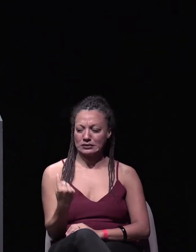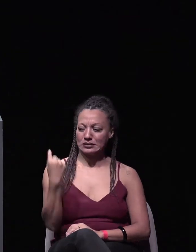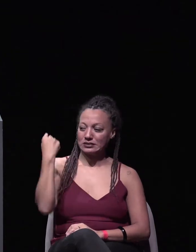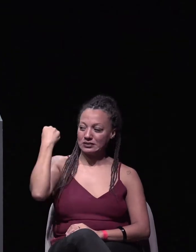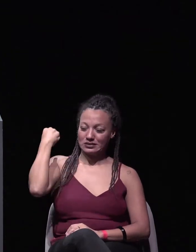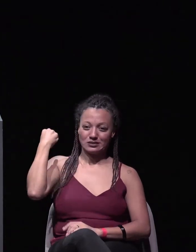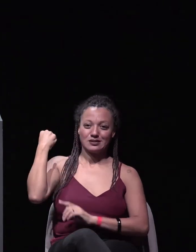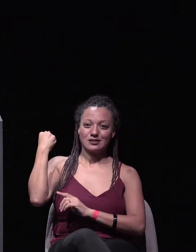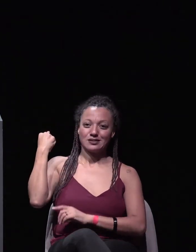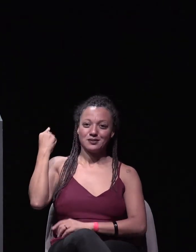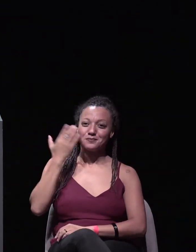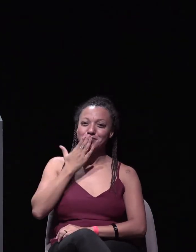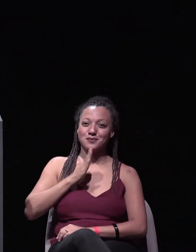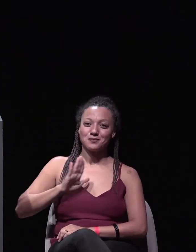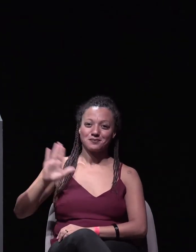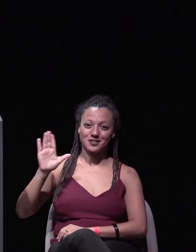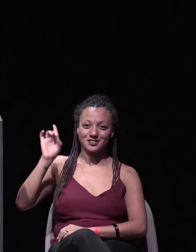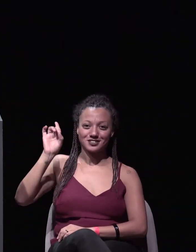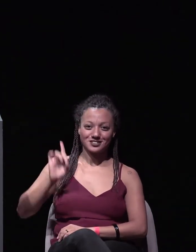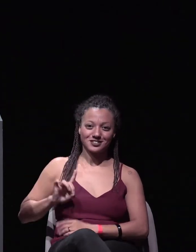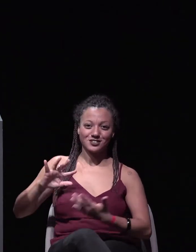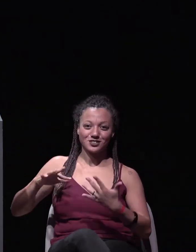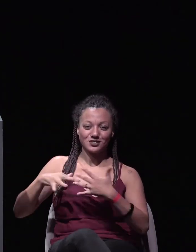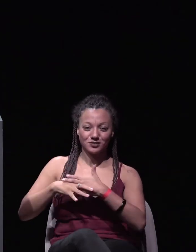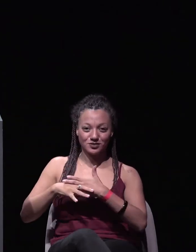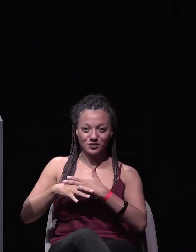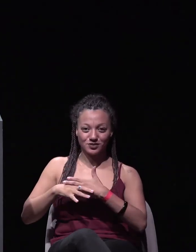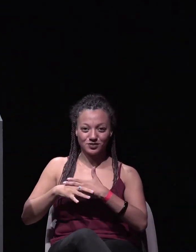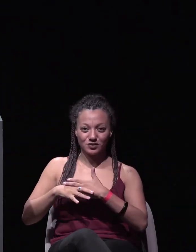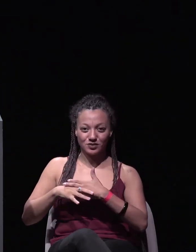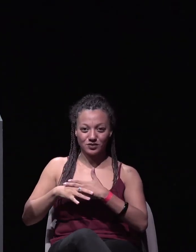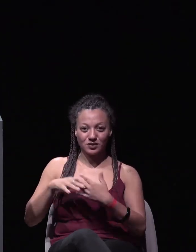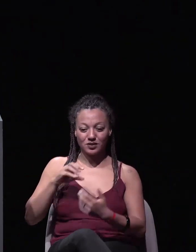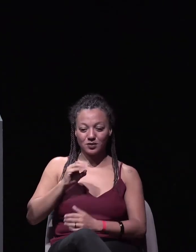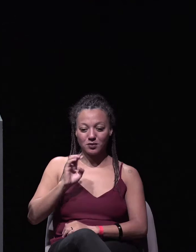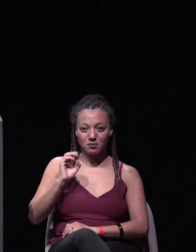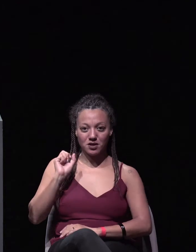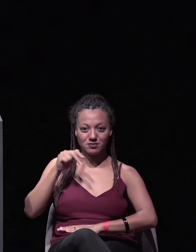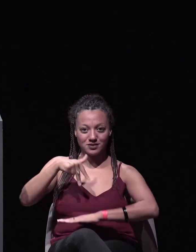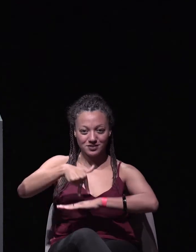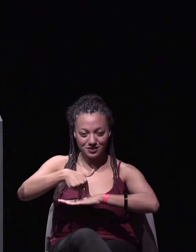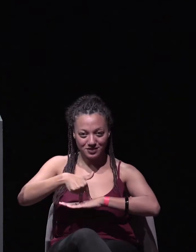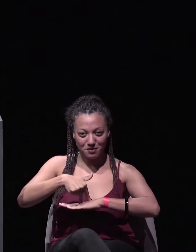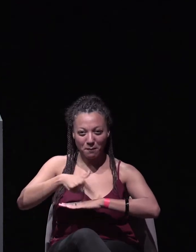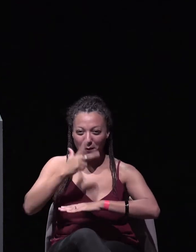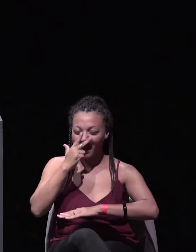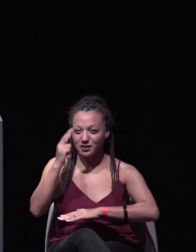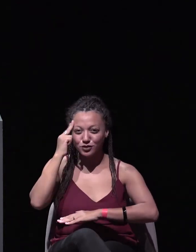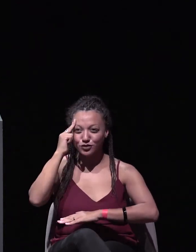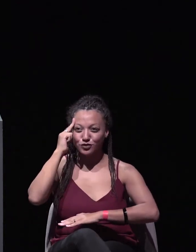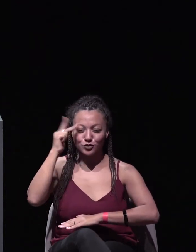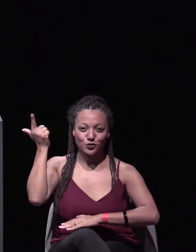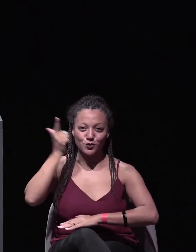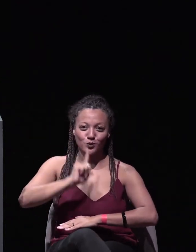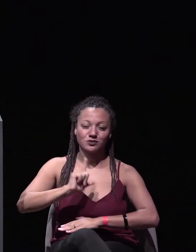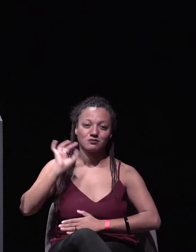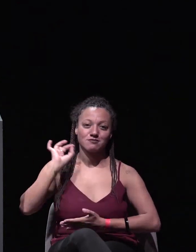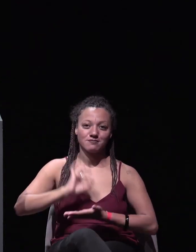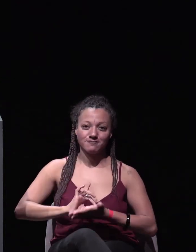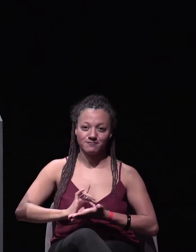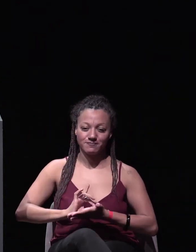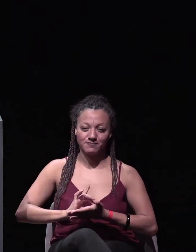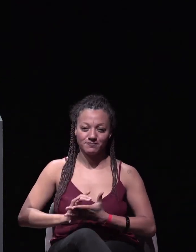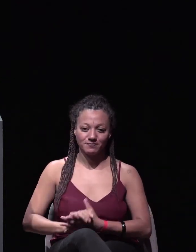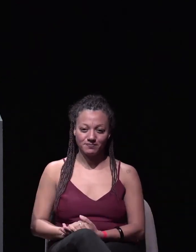do movimento dos direitos civis que se materializam como sonho nessa presença dele como presidente,